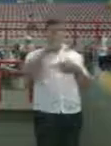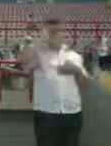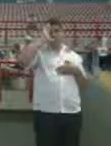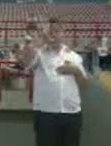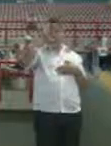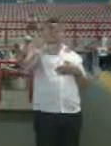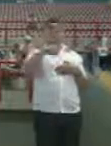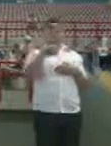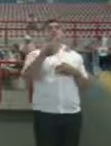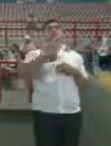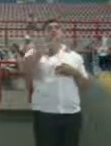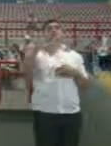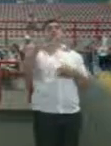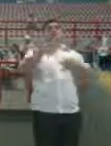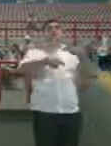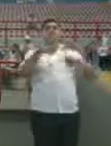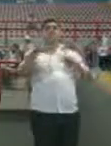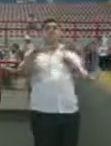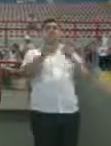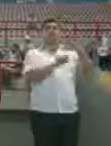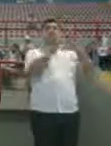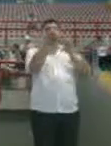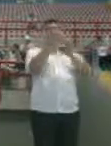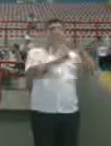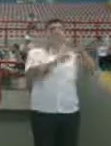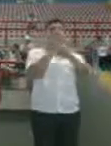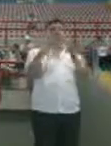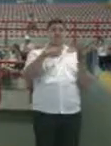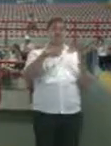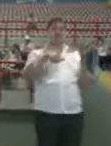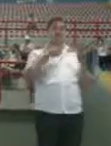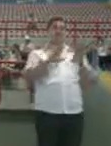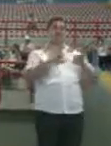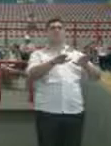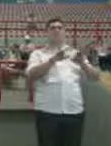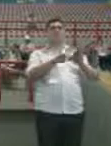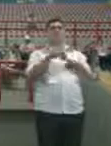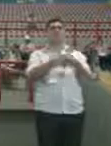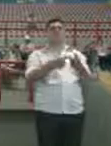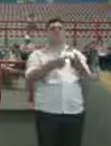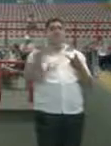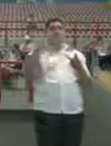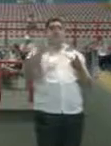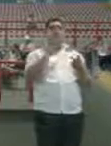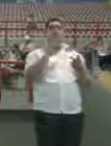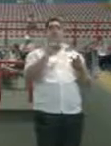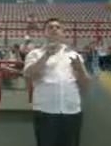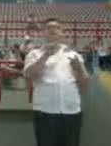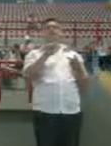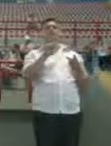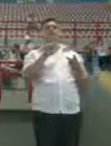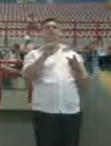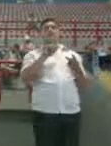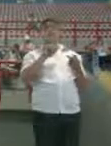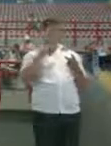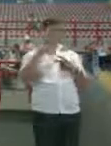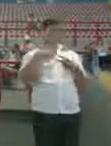da segunda Revolução Industrial foram o têxtil e o metalúrgico. Indústria têxtil, ela foi da primeira